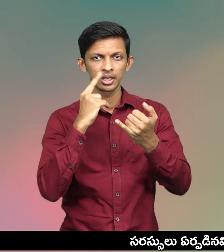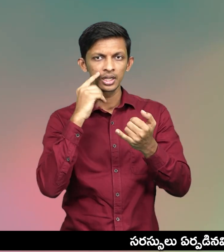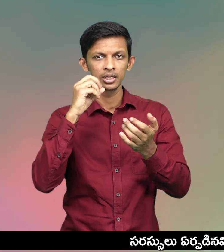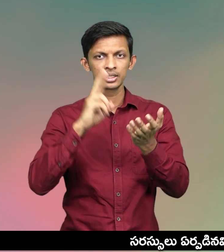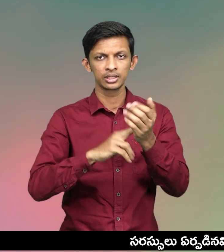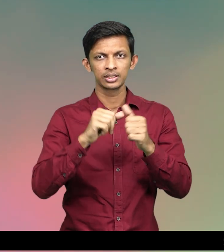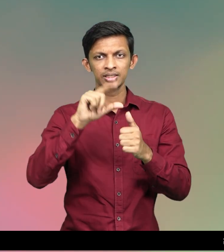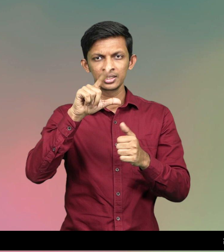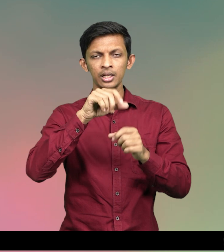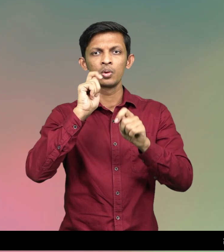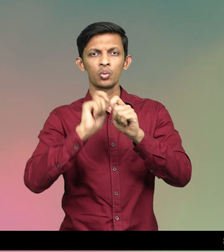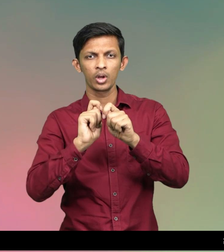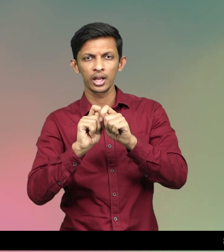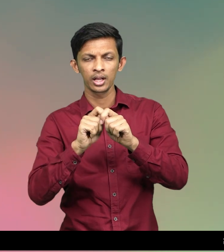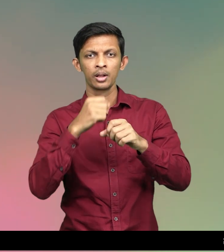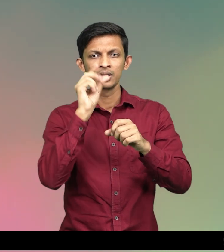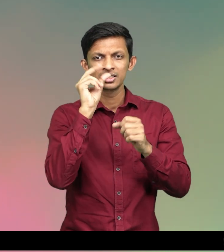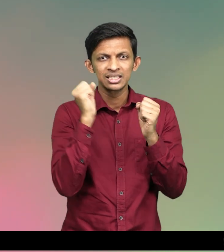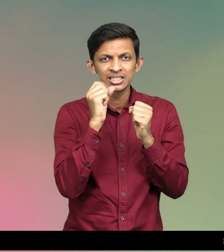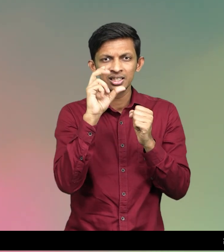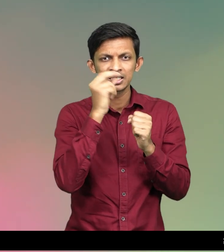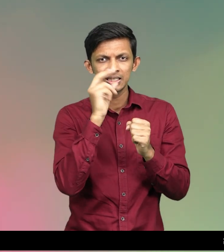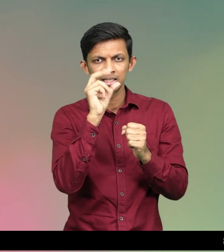ద్వారా, గాలి లేదా నీరు.